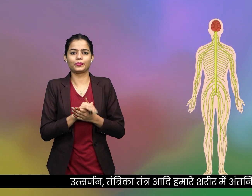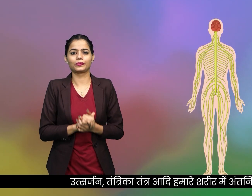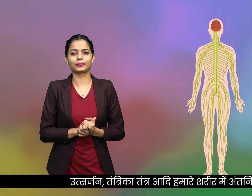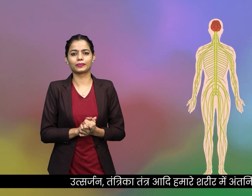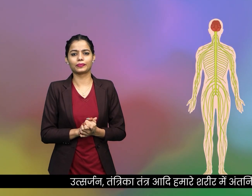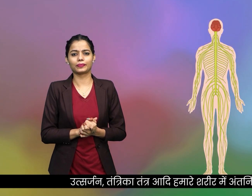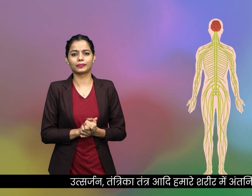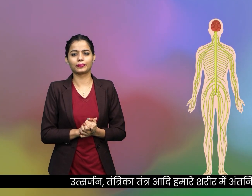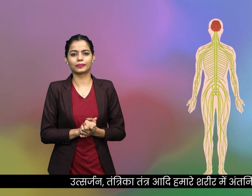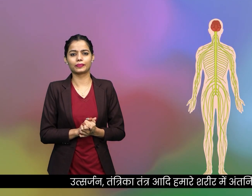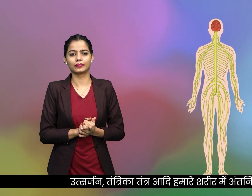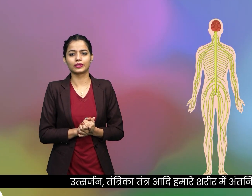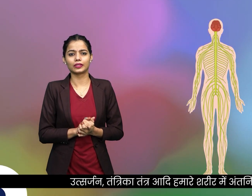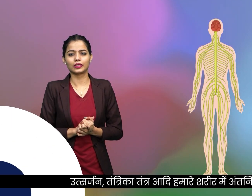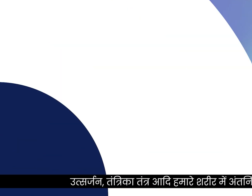अंतर्निहित होते हैं।